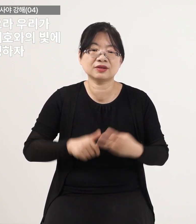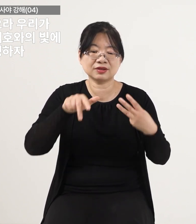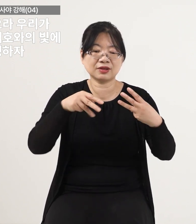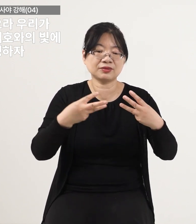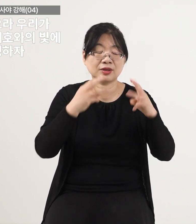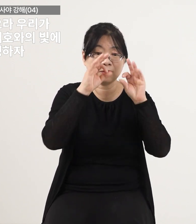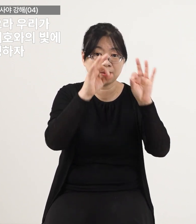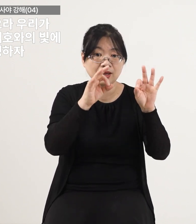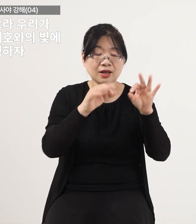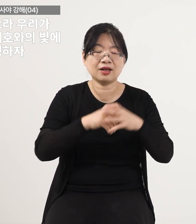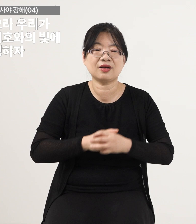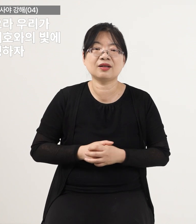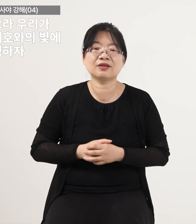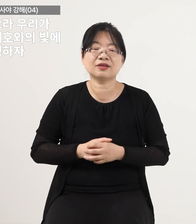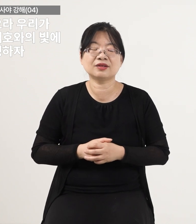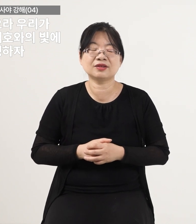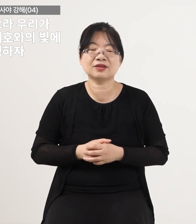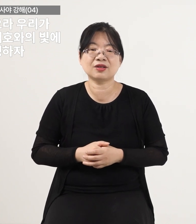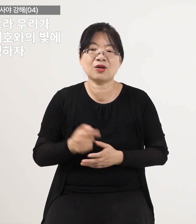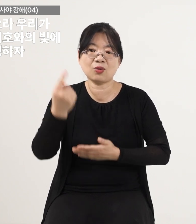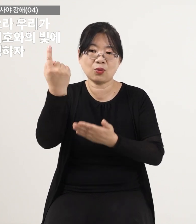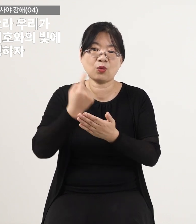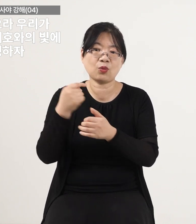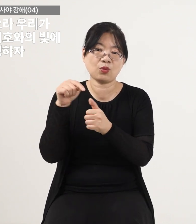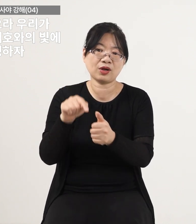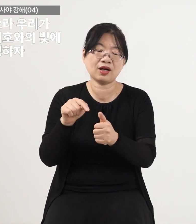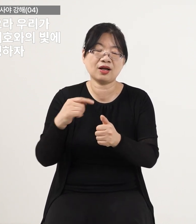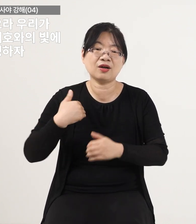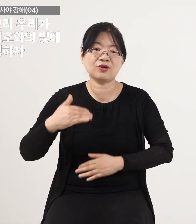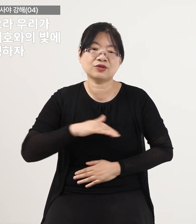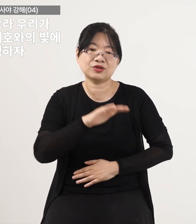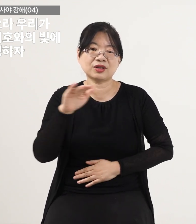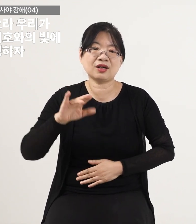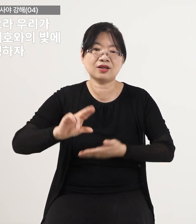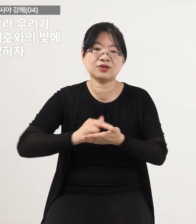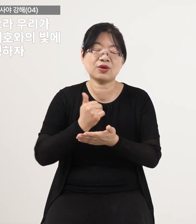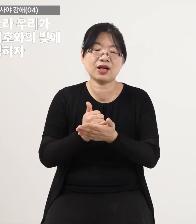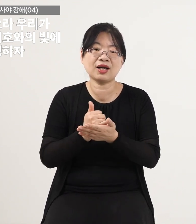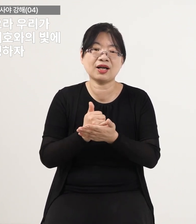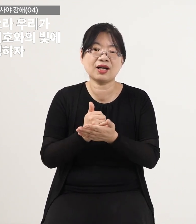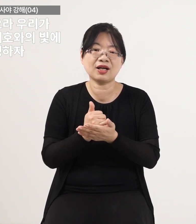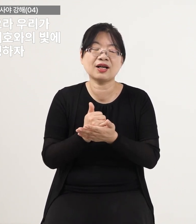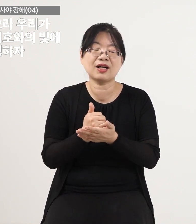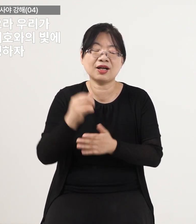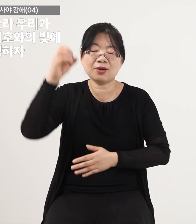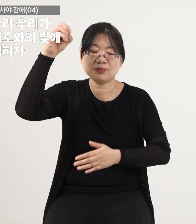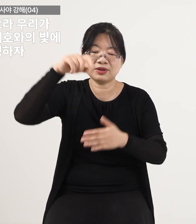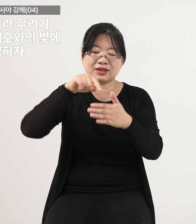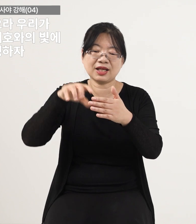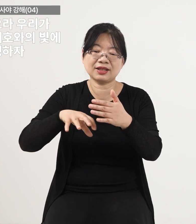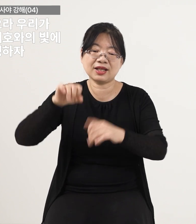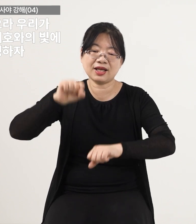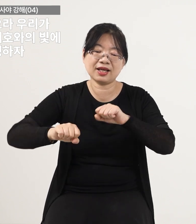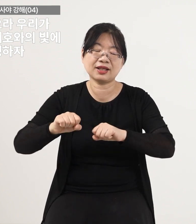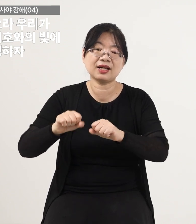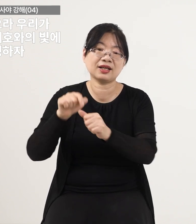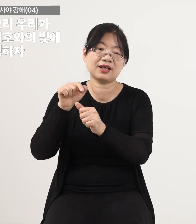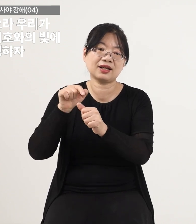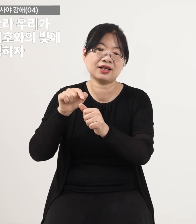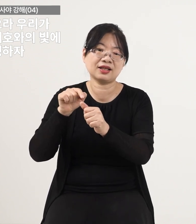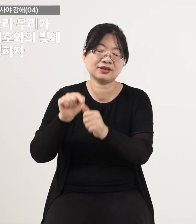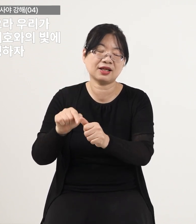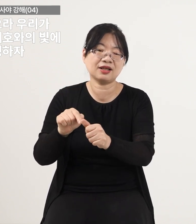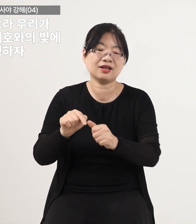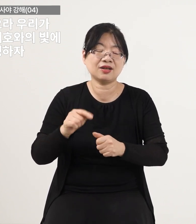3절에서도 봤죠? 야곱의 족속아 오라, 우리가 여호와의 빛에 행하자. 여러분,